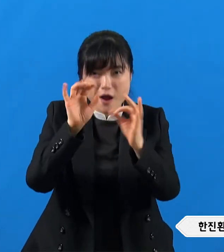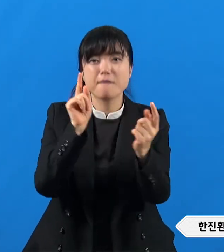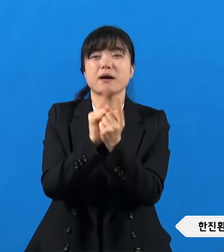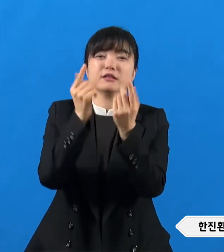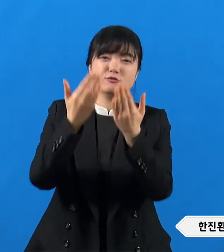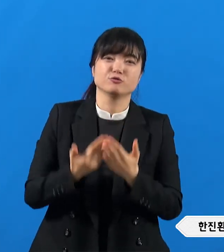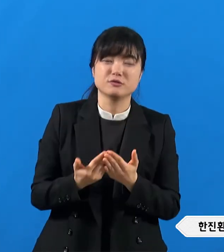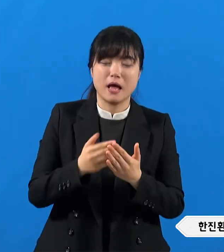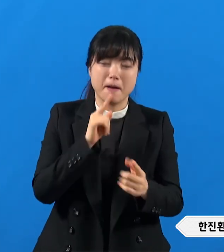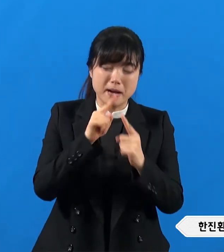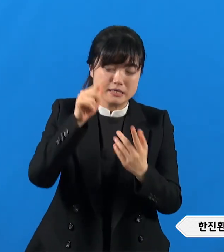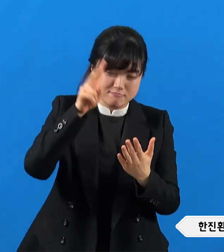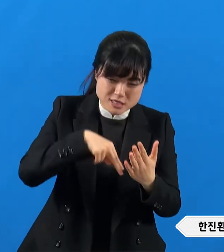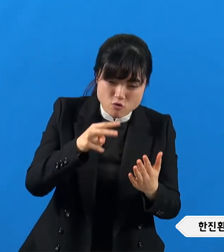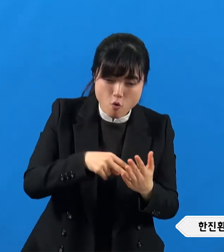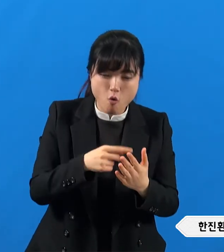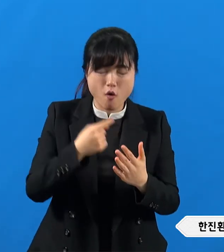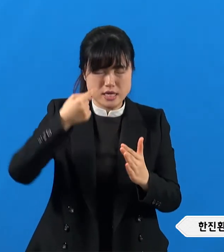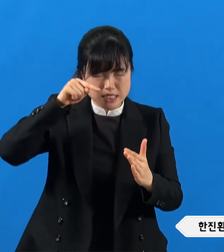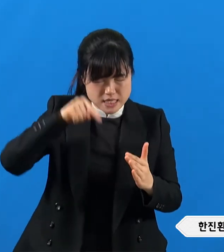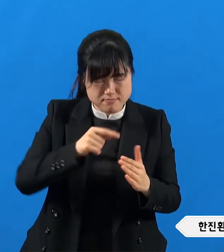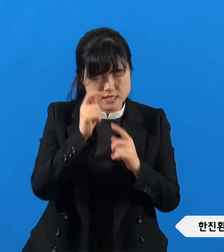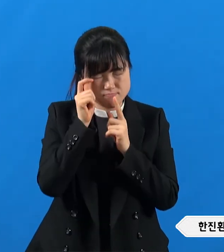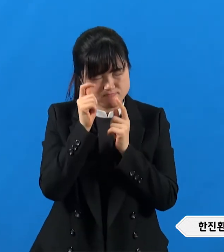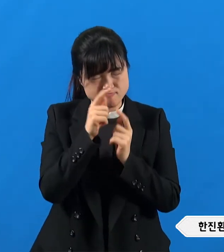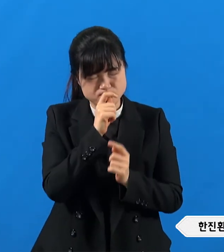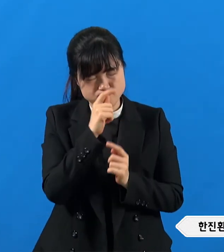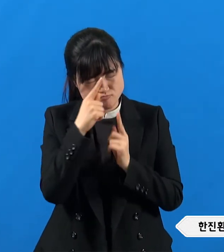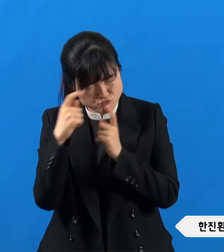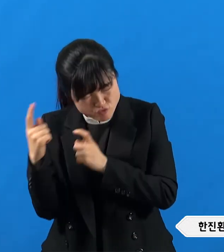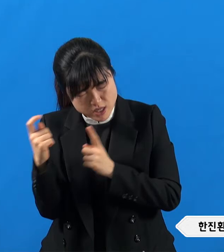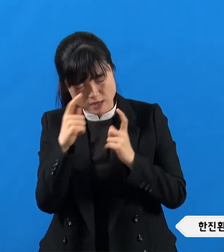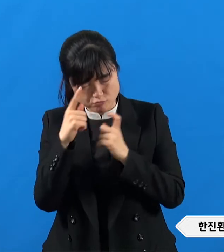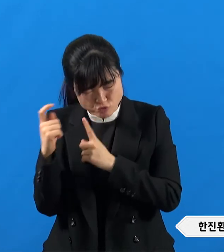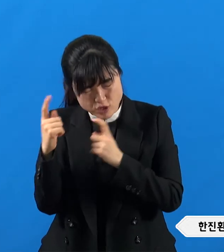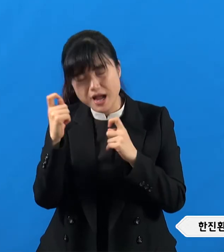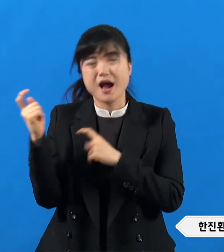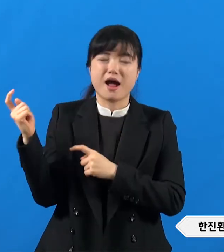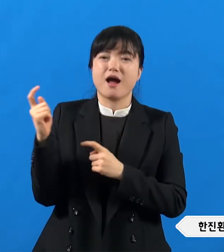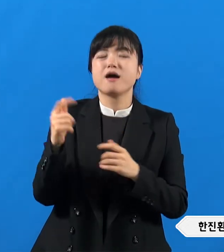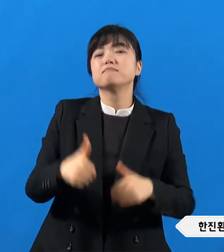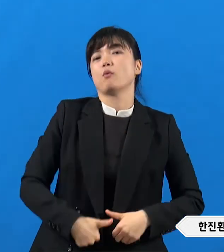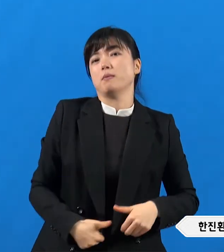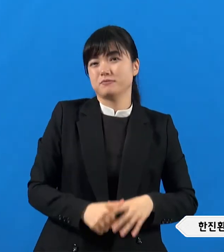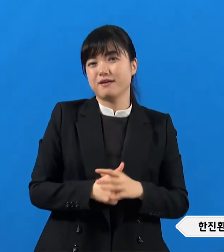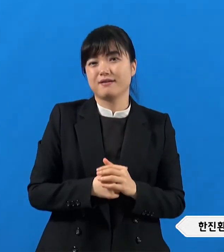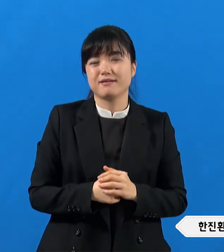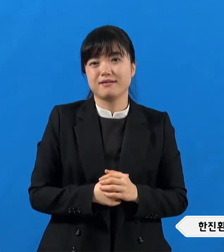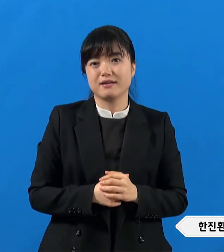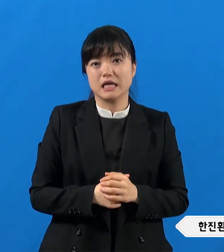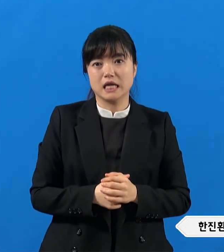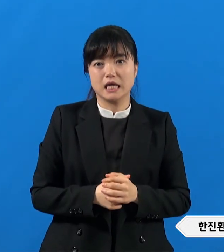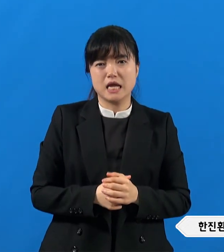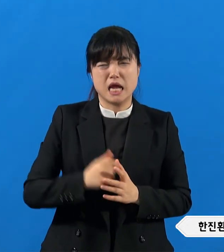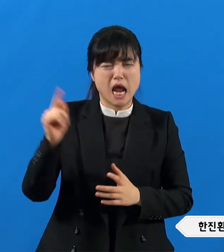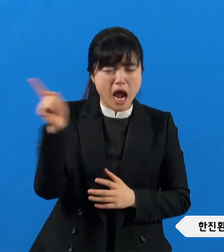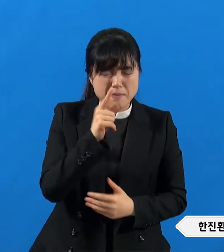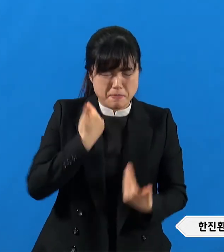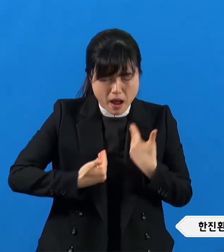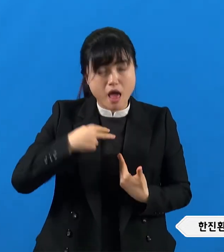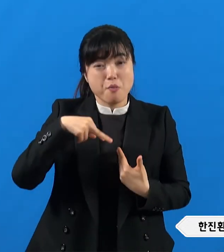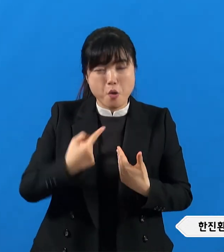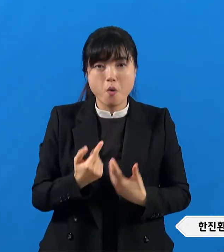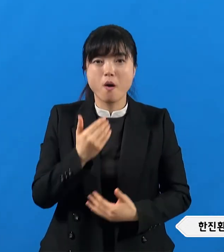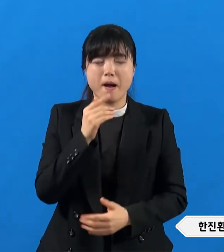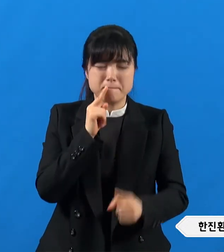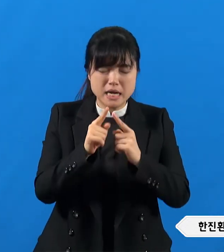말씀 읽고 말씀 깊이 묵상하는 삶을 매일매일 그걸 사셔야 됩니다. 그래서 아무리 바빠도